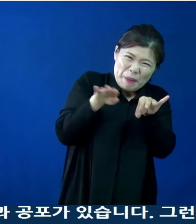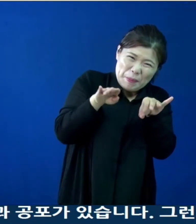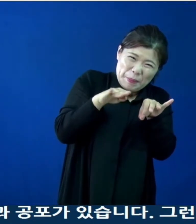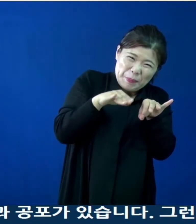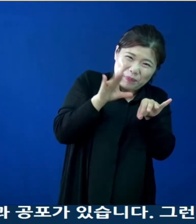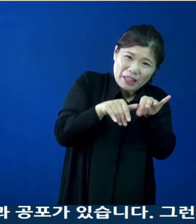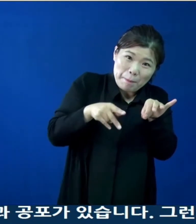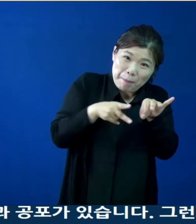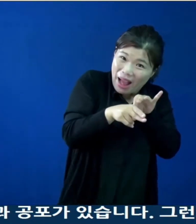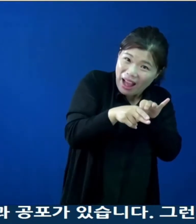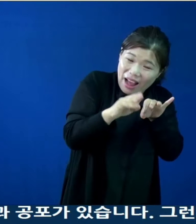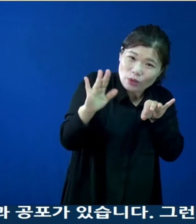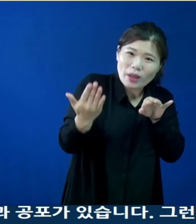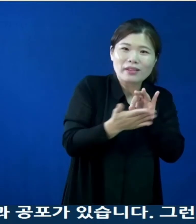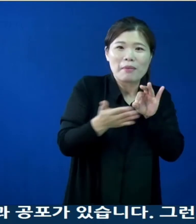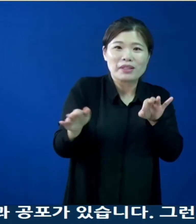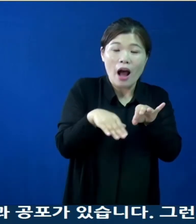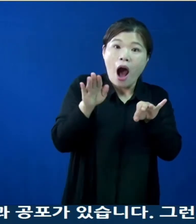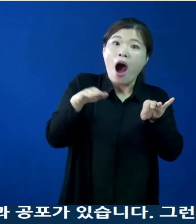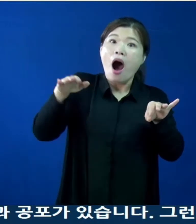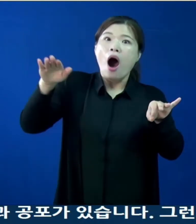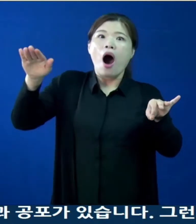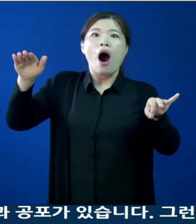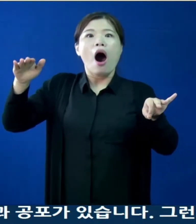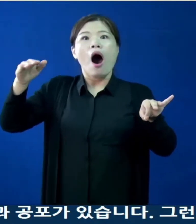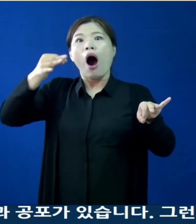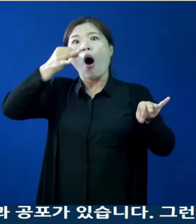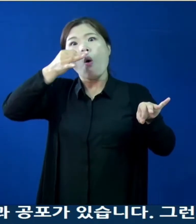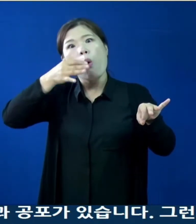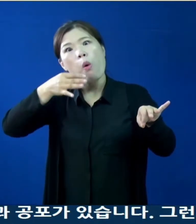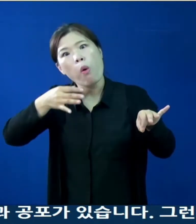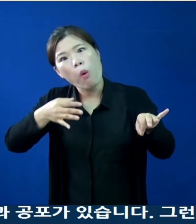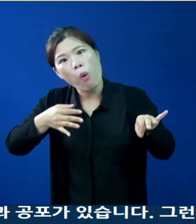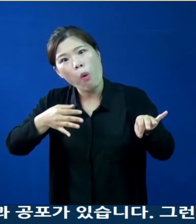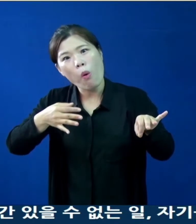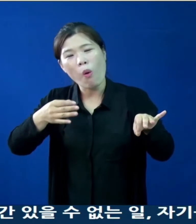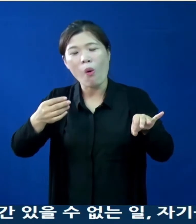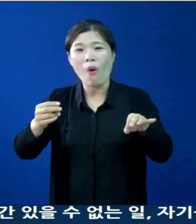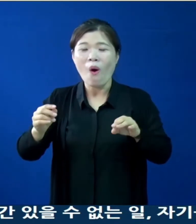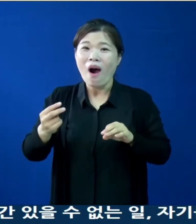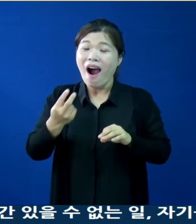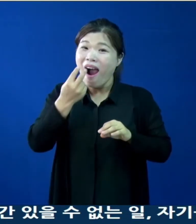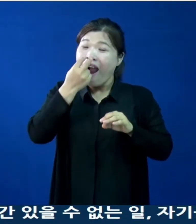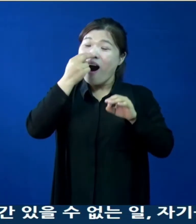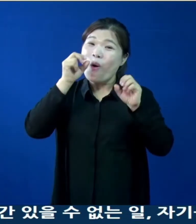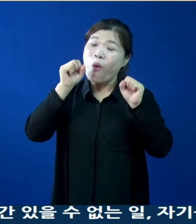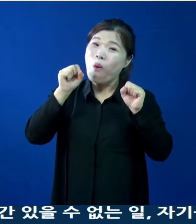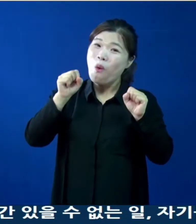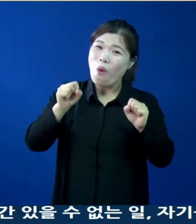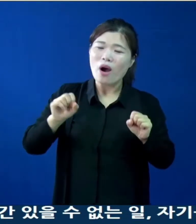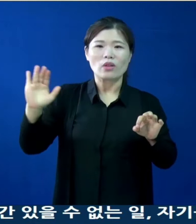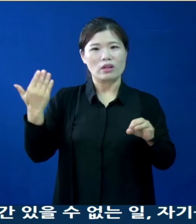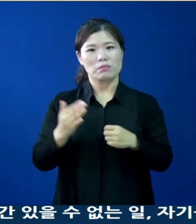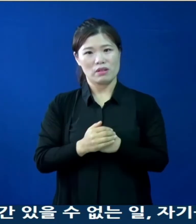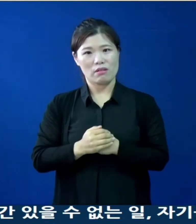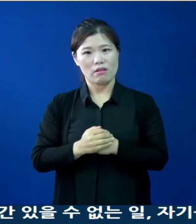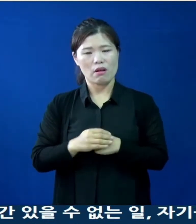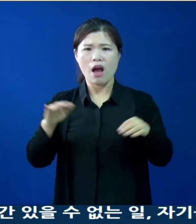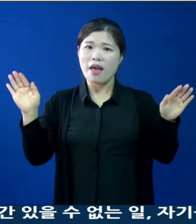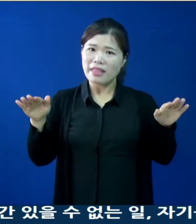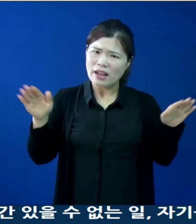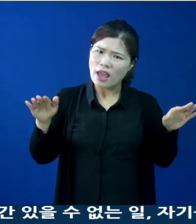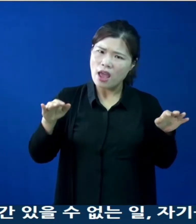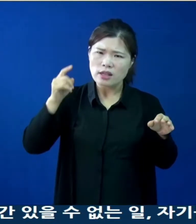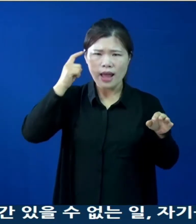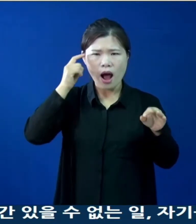느낌을 받았겠습니까? 오, 이제 살았구나, 이제 자유구나. 저는 그 날갯짓을 이렇게 생각해 보면요,